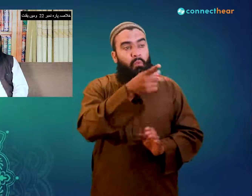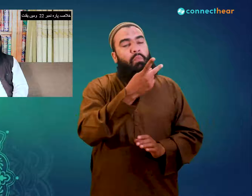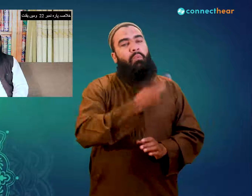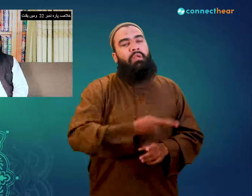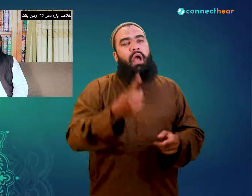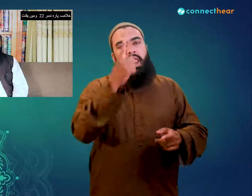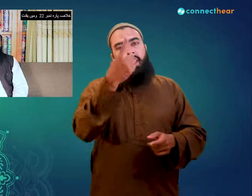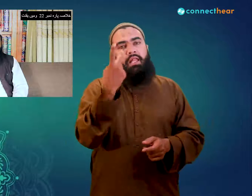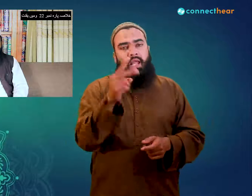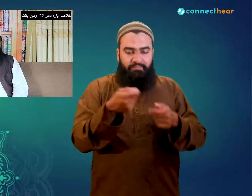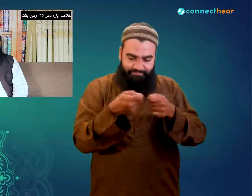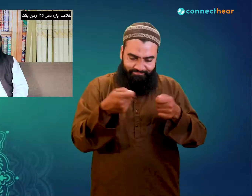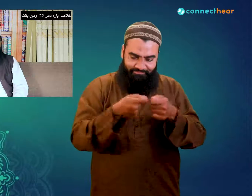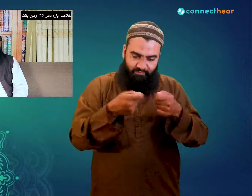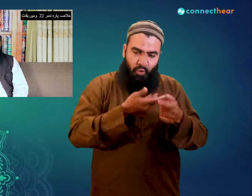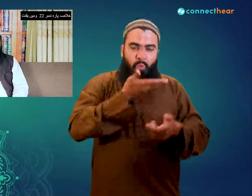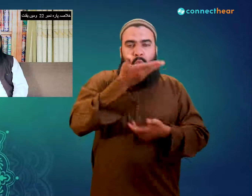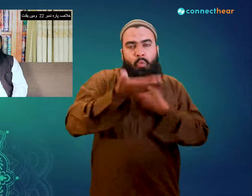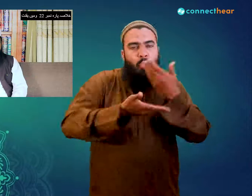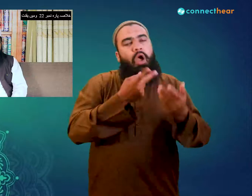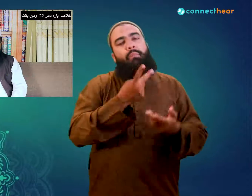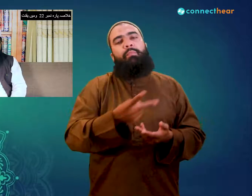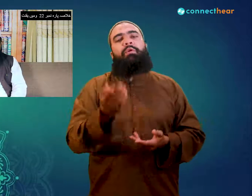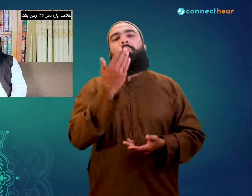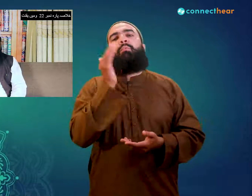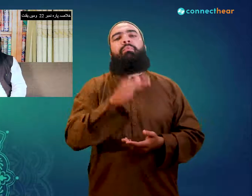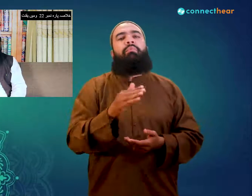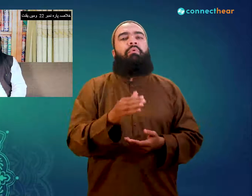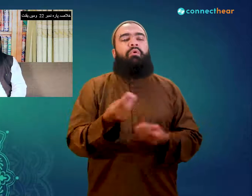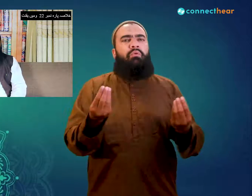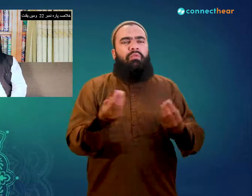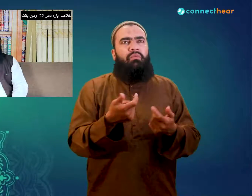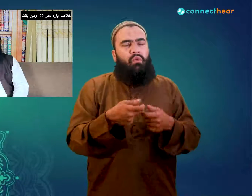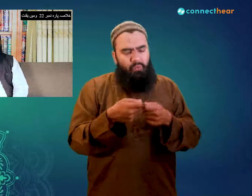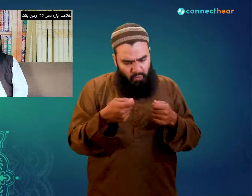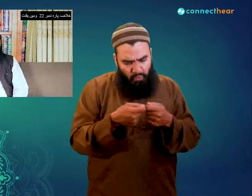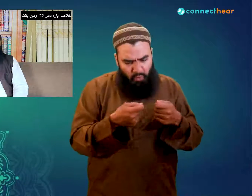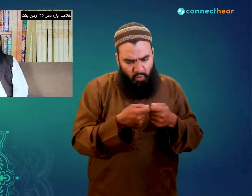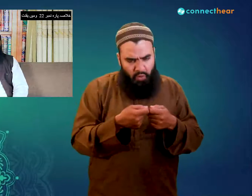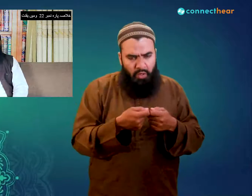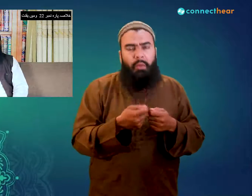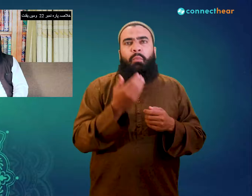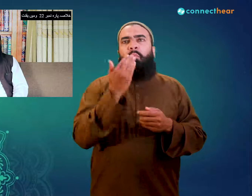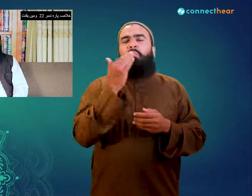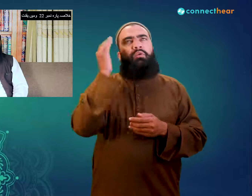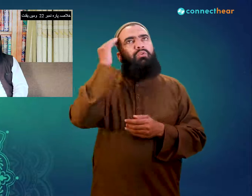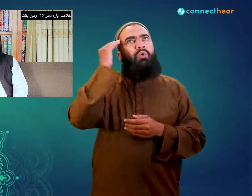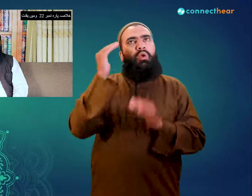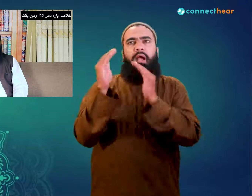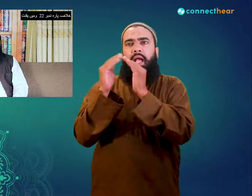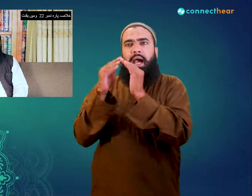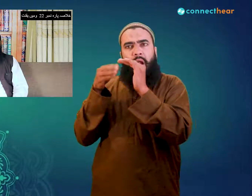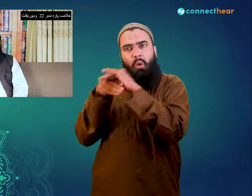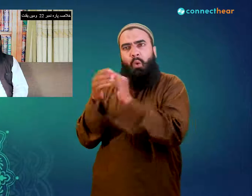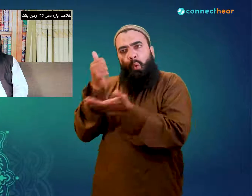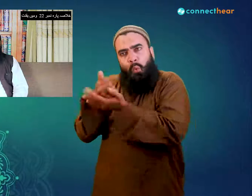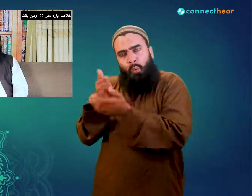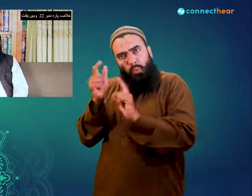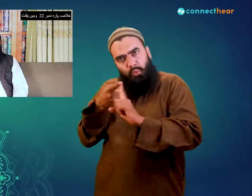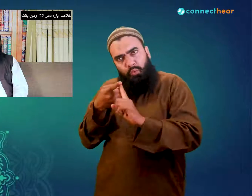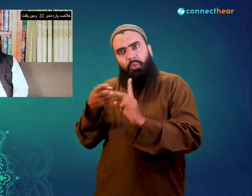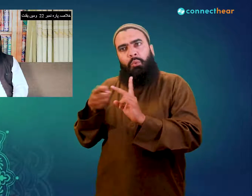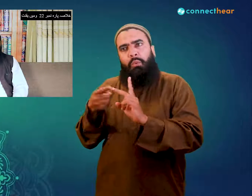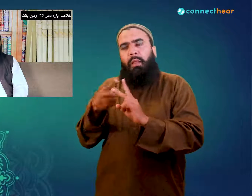کریں اور کثرت کے ساتھ کریں۔ ذکر کرنے کے لیے کسی خاص حیت اور طہارت،